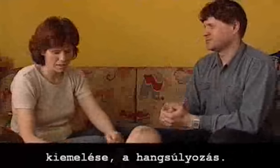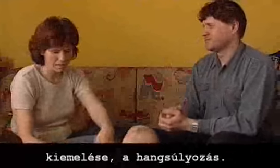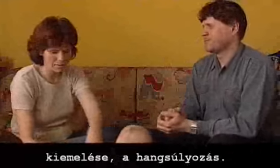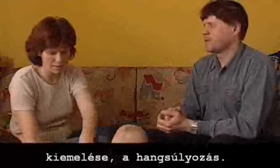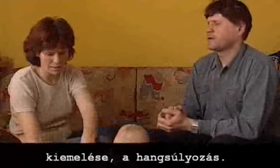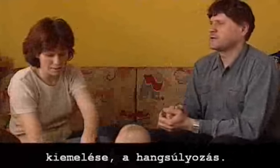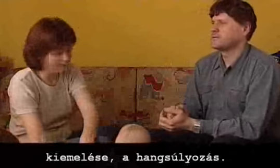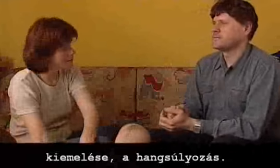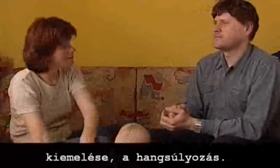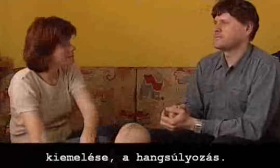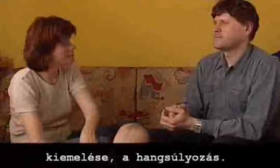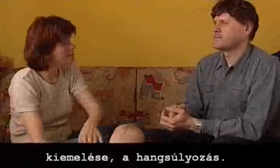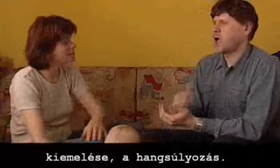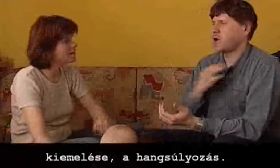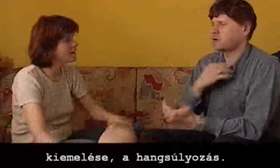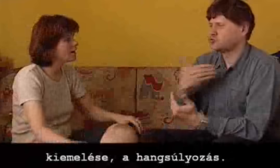Domborítás kiemelése.